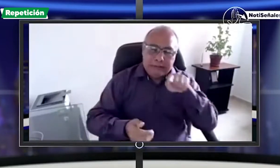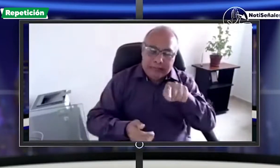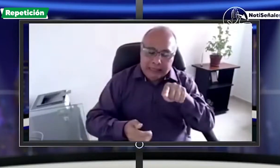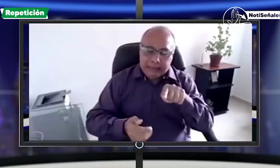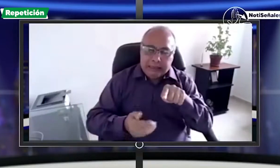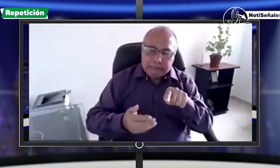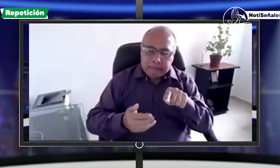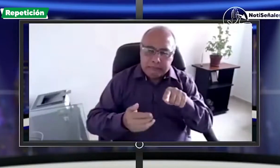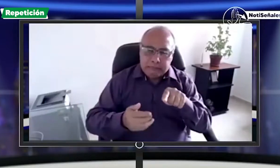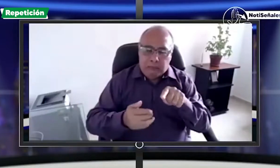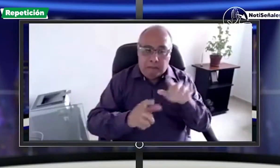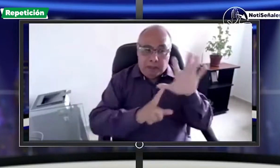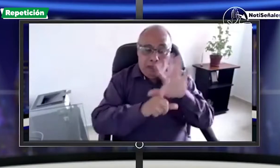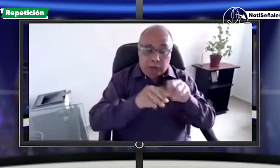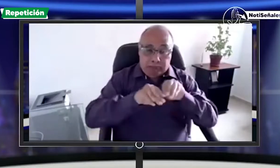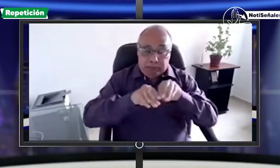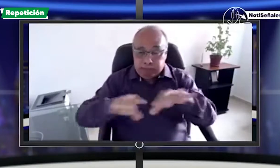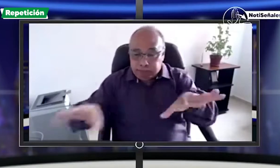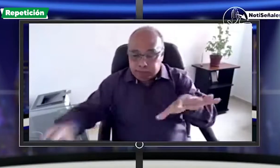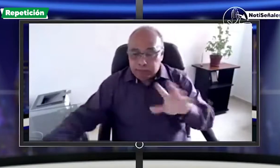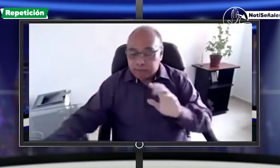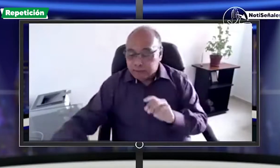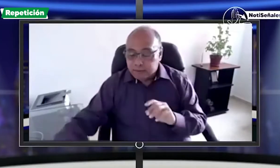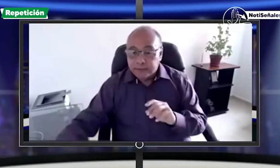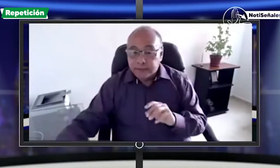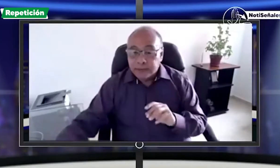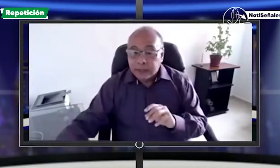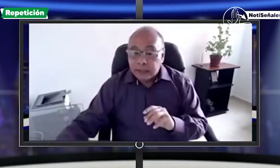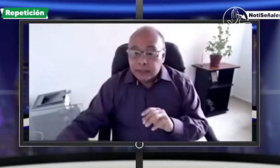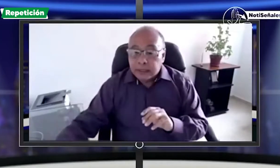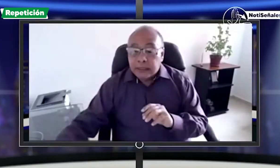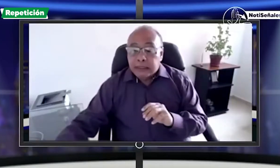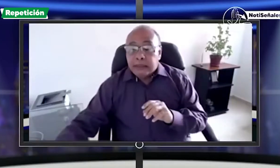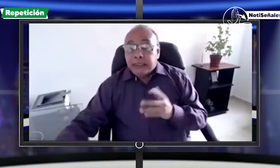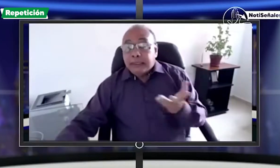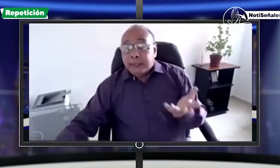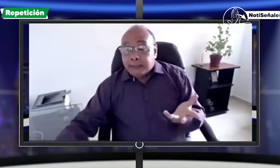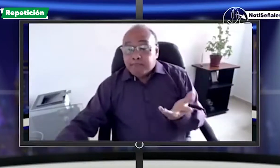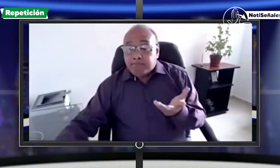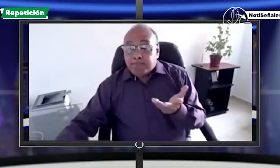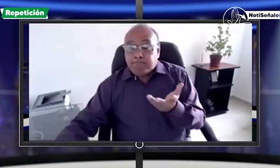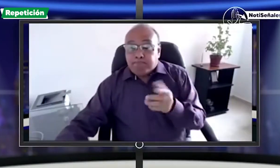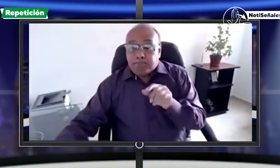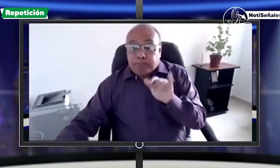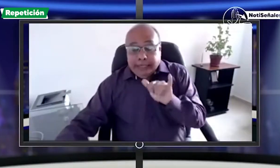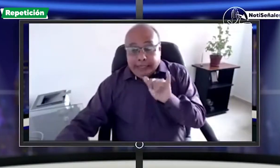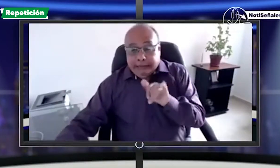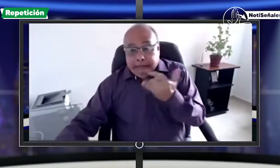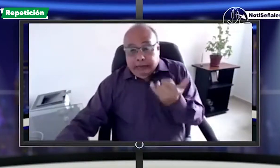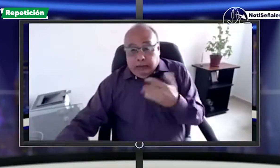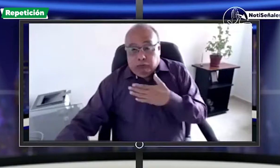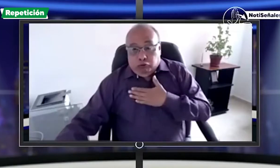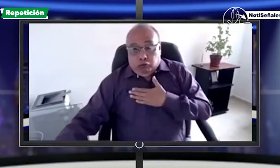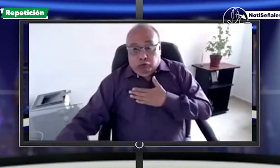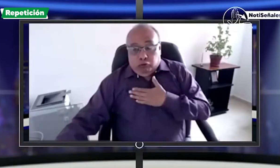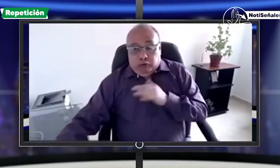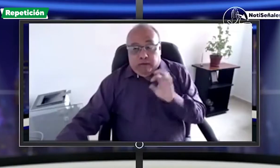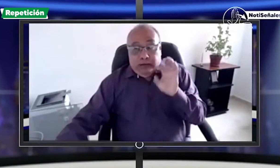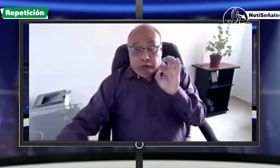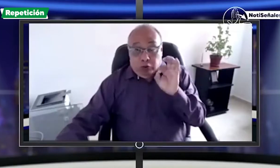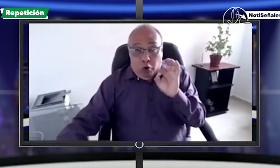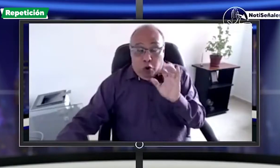del Cauca en la Secretaría de Gestión Social, la Oficina de Gestión Social. Este fue el video que nosotros pusimos hace